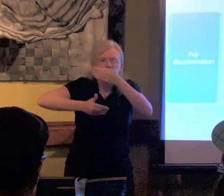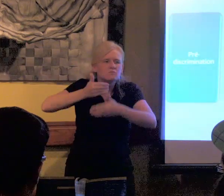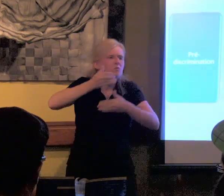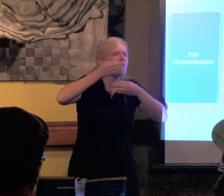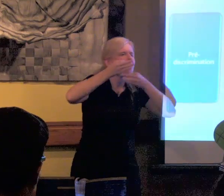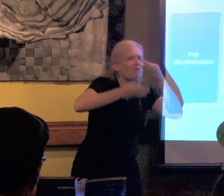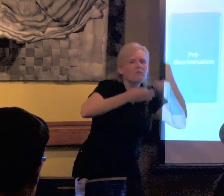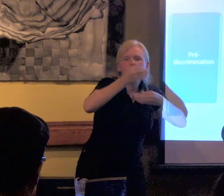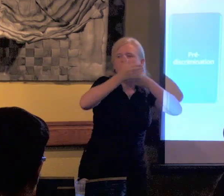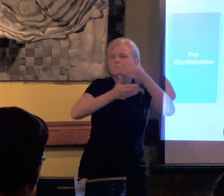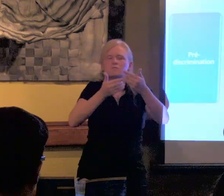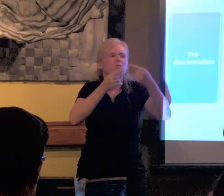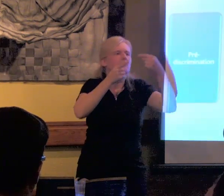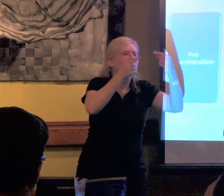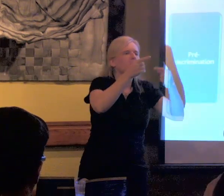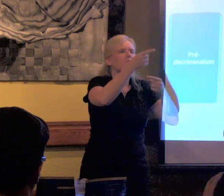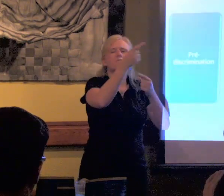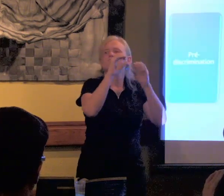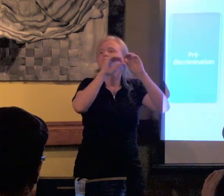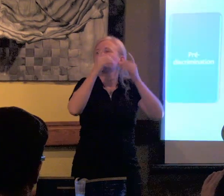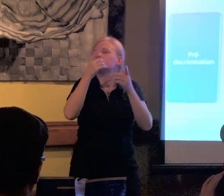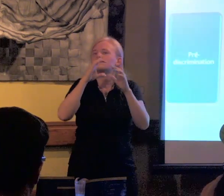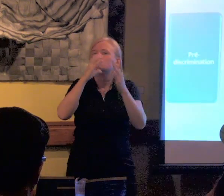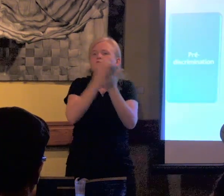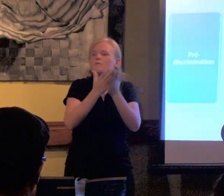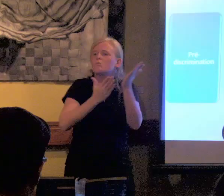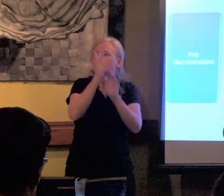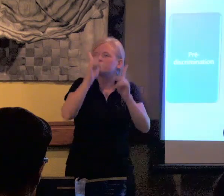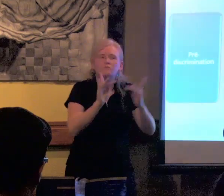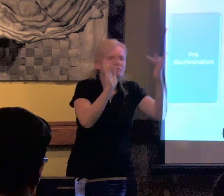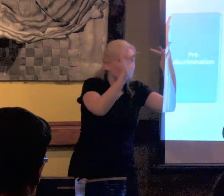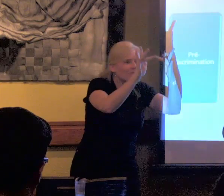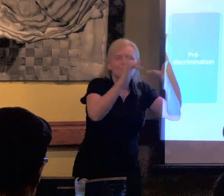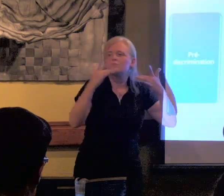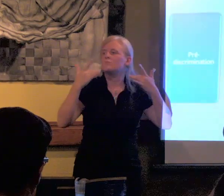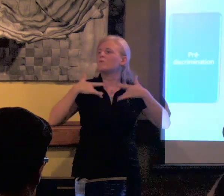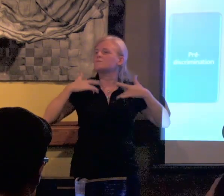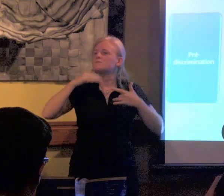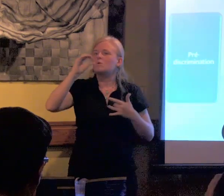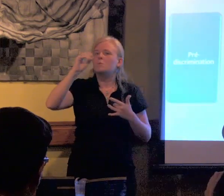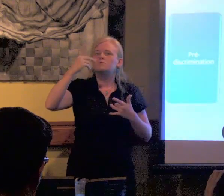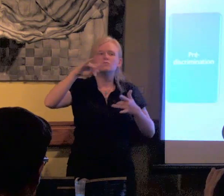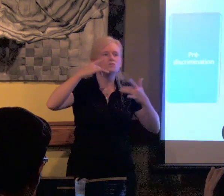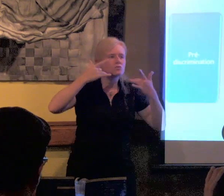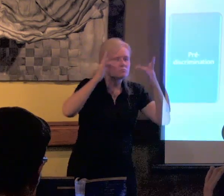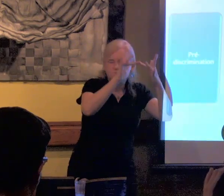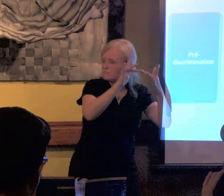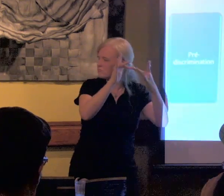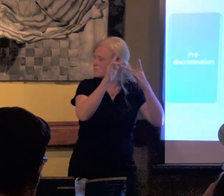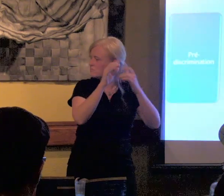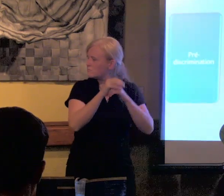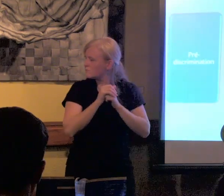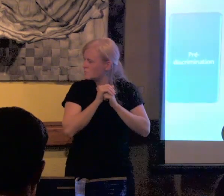aux entendants. Et ça, c'est des choses qui sont beaucoup plus ancrées dans notre culture, dans la société. Et faire des changements à ce niveau-là, c'est plus laborieux. Il faut